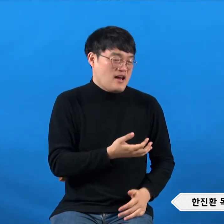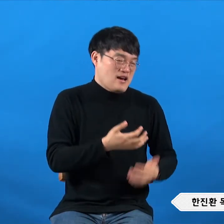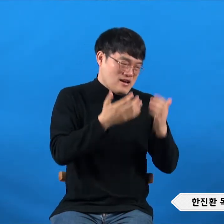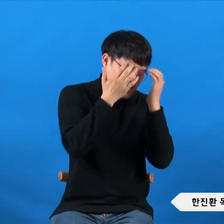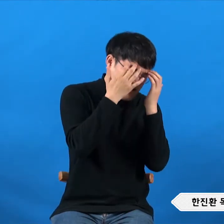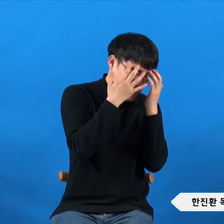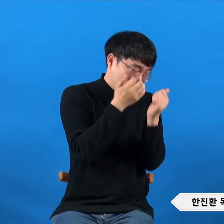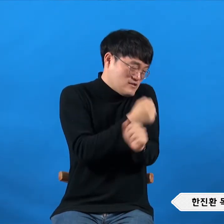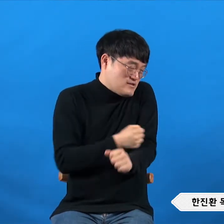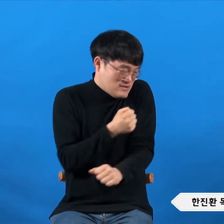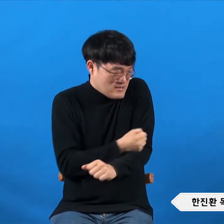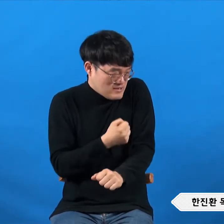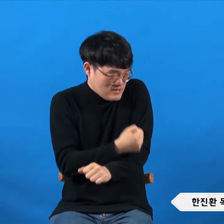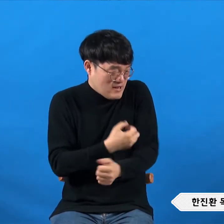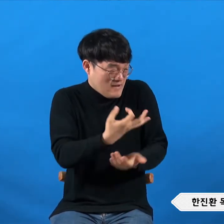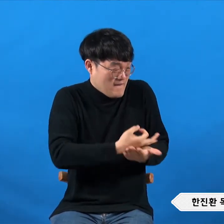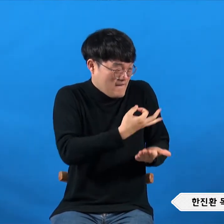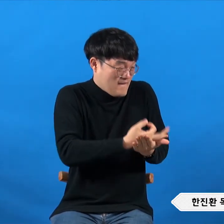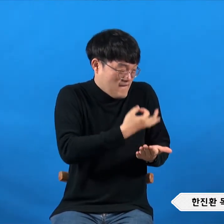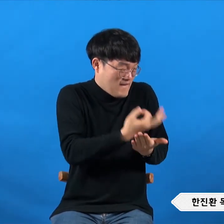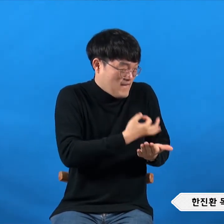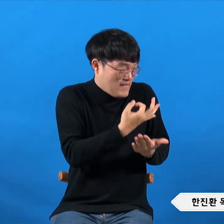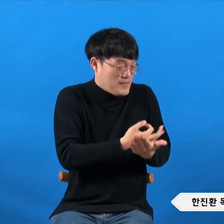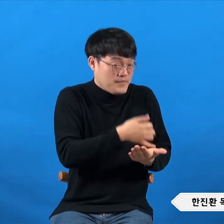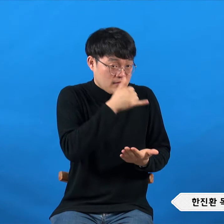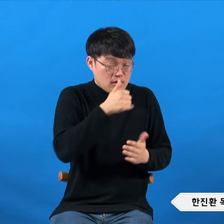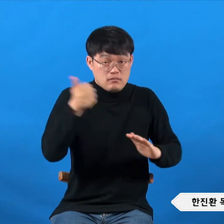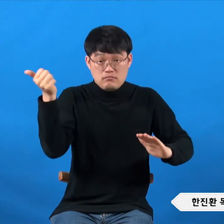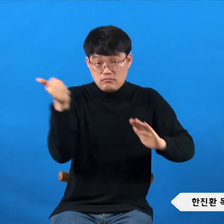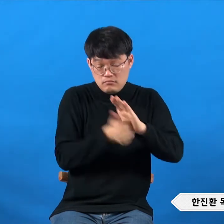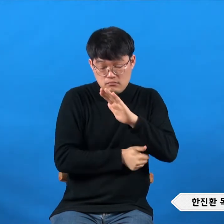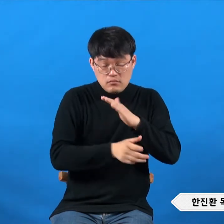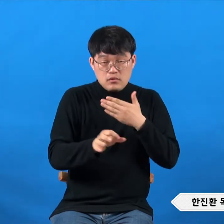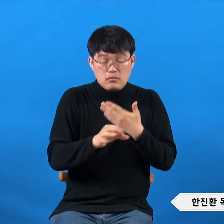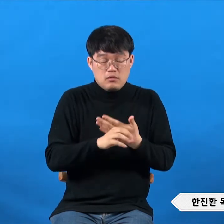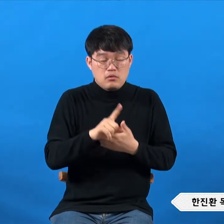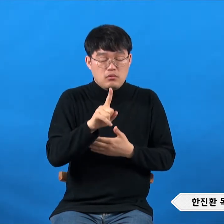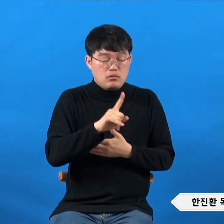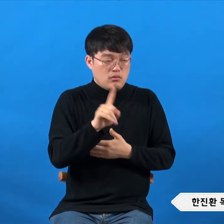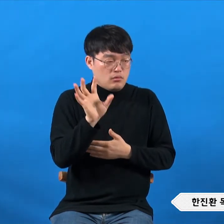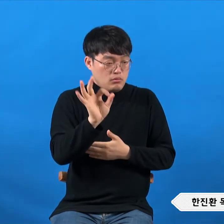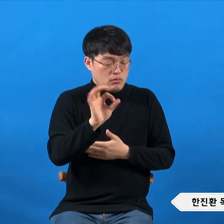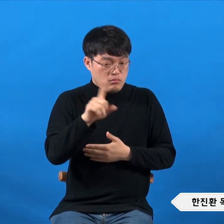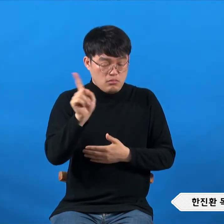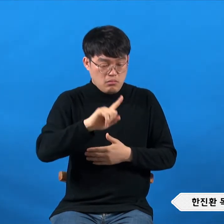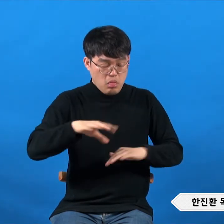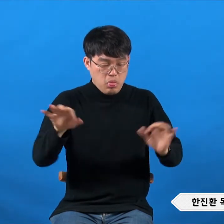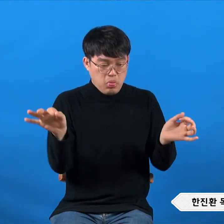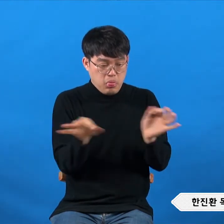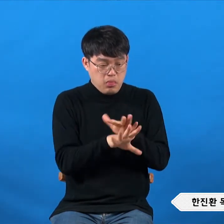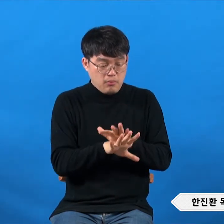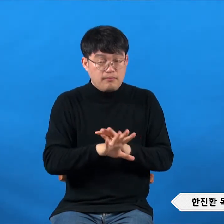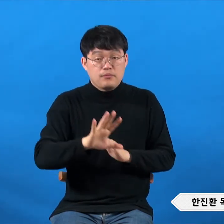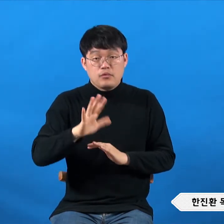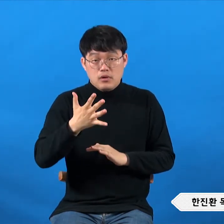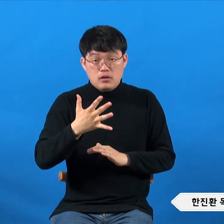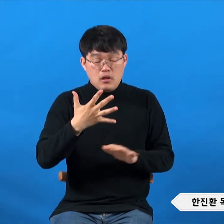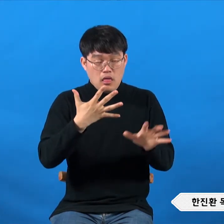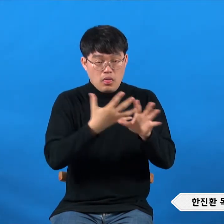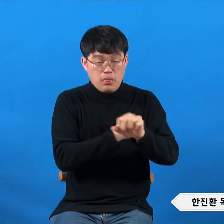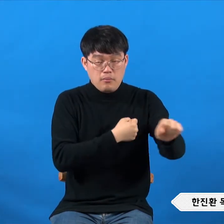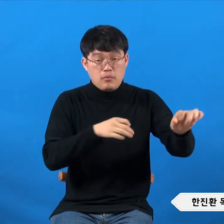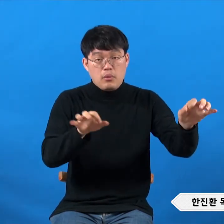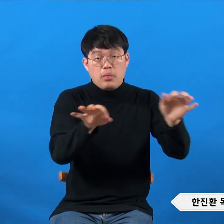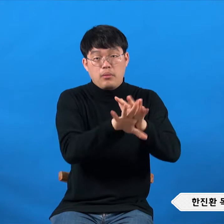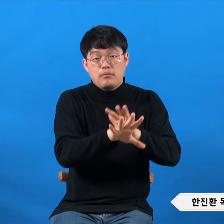뼈 빠지게 그렇게 벌었는데 실패가 닥치면 진짜 바람처럼 술술 빠져나가 버리는